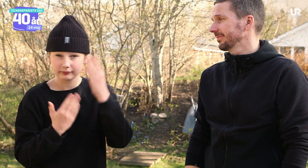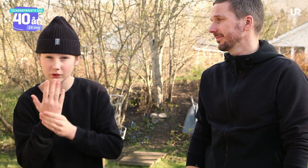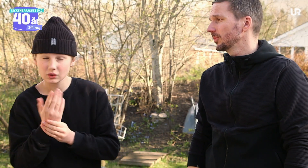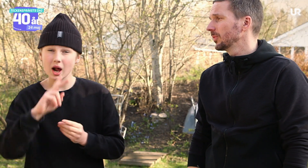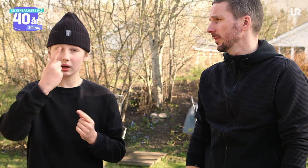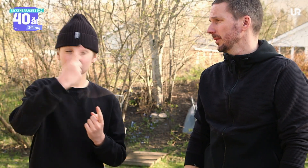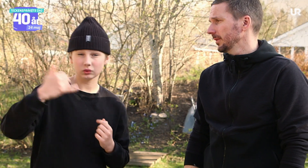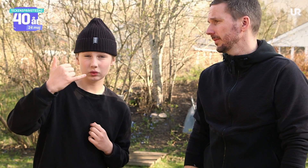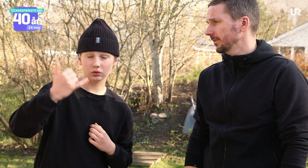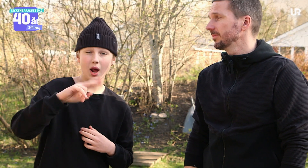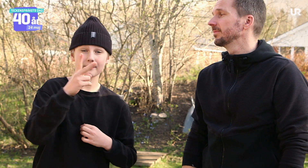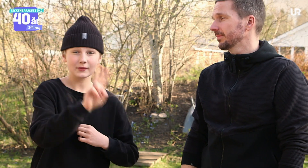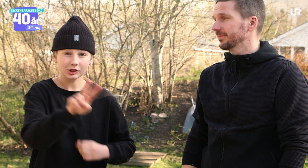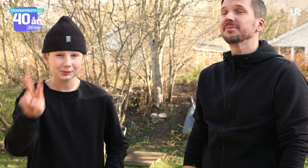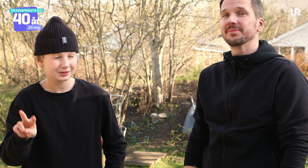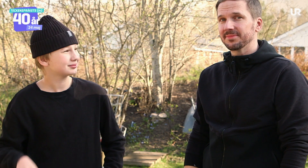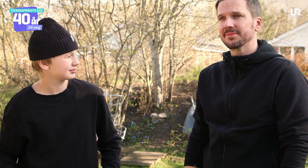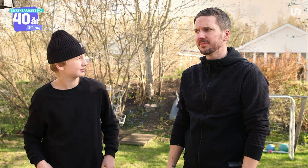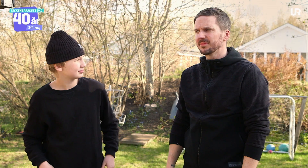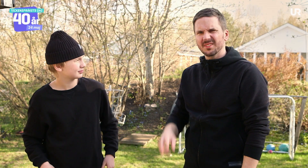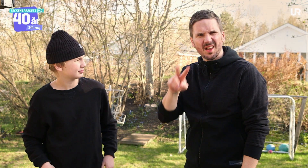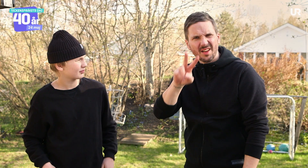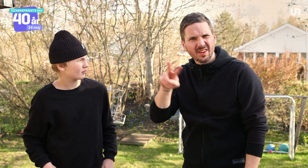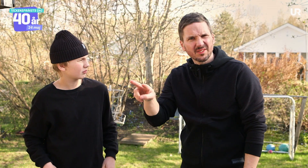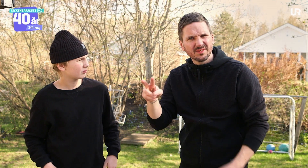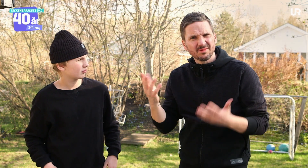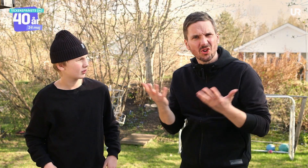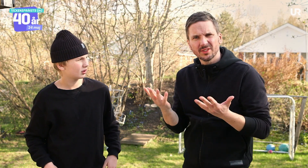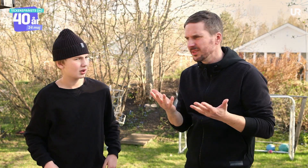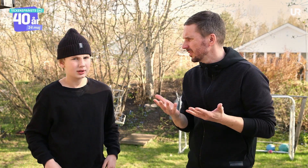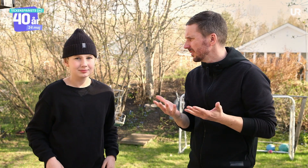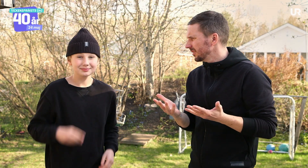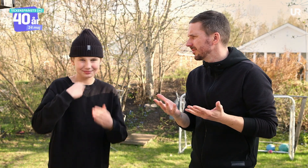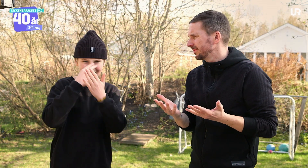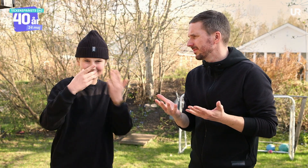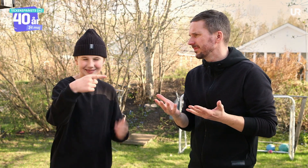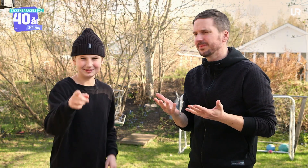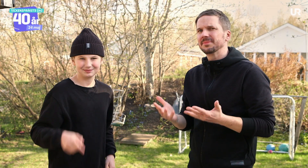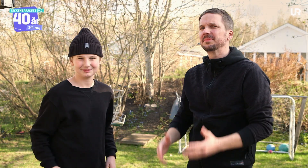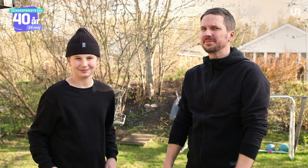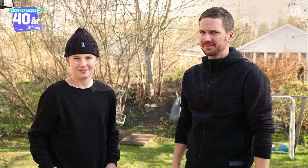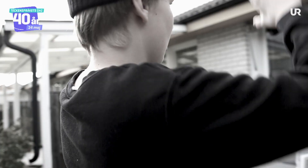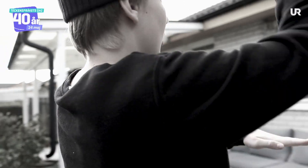Till exempel handformer, 1-10 eller visual vernacular. Visual vernacular, vad är det? Vi visar.